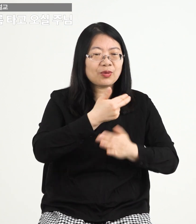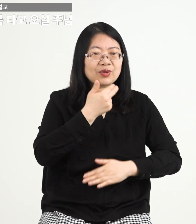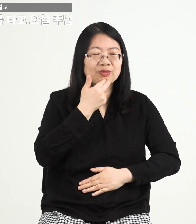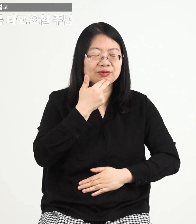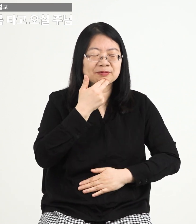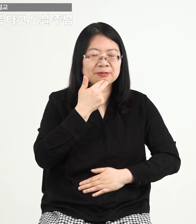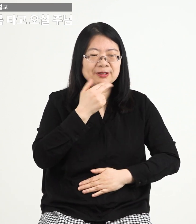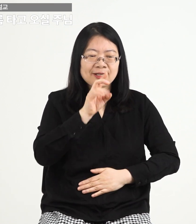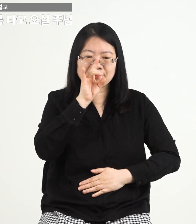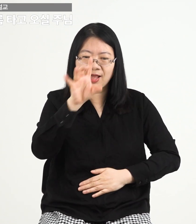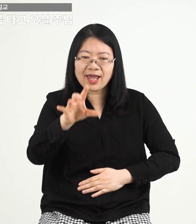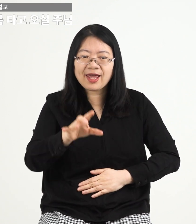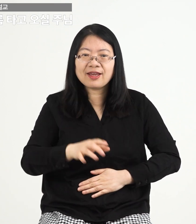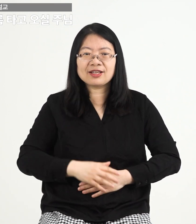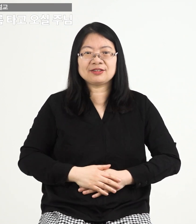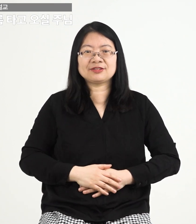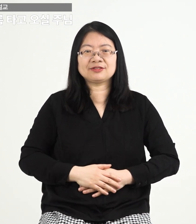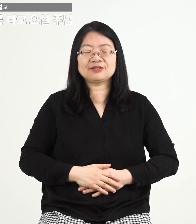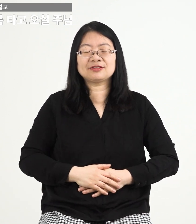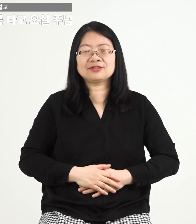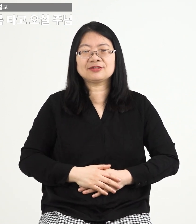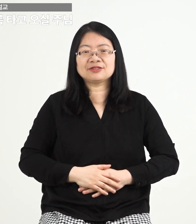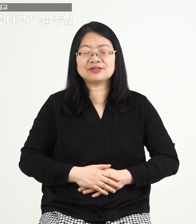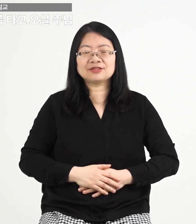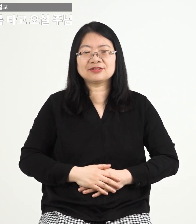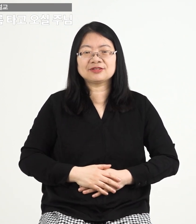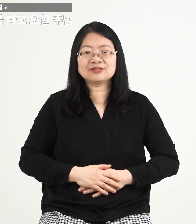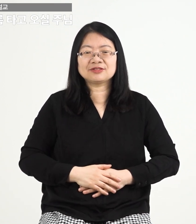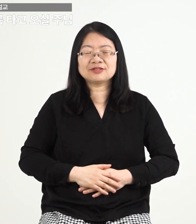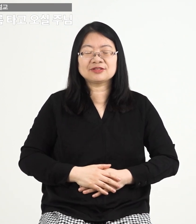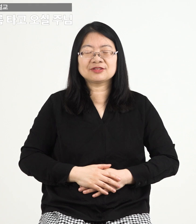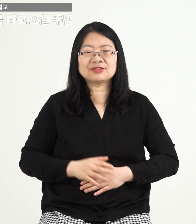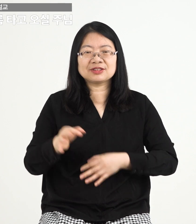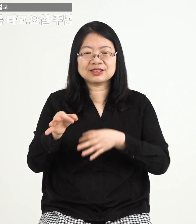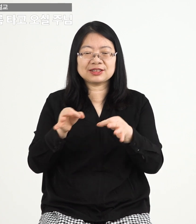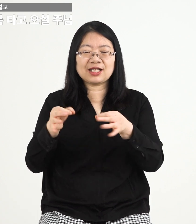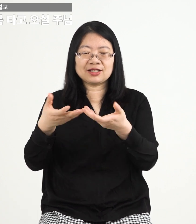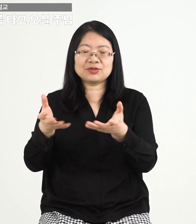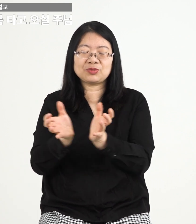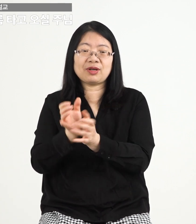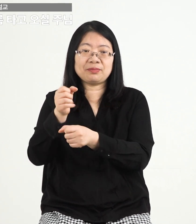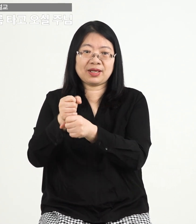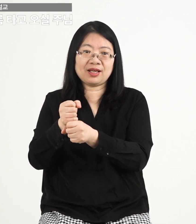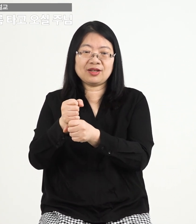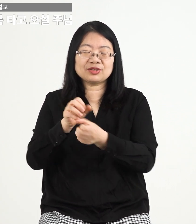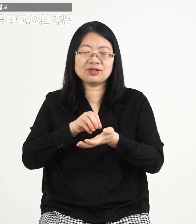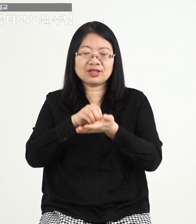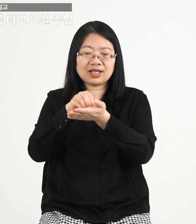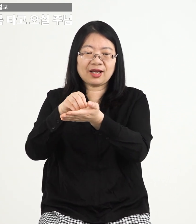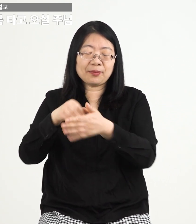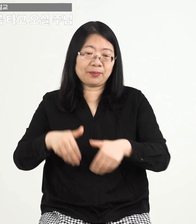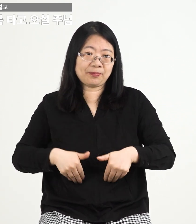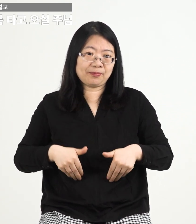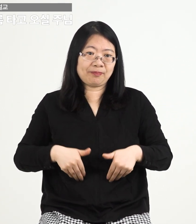되게끔 길드를 만들었습니다. 이 상인조합을 얘기합니다. 그래서 거기에 다 가입을 해야 돼요.